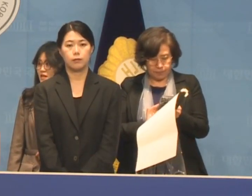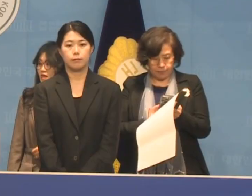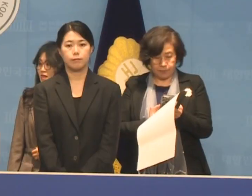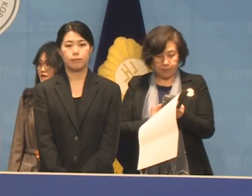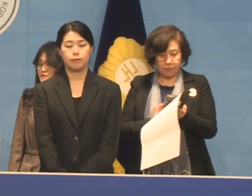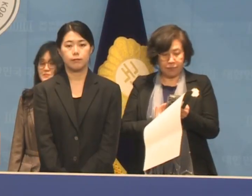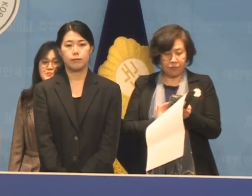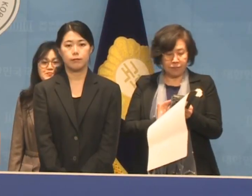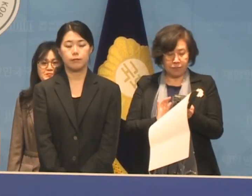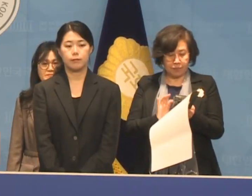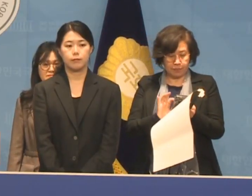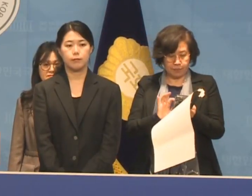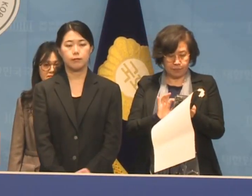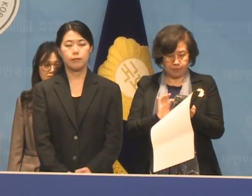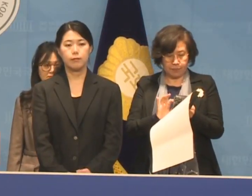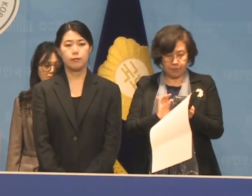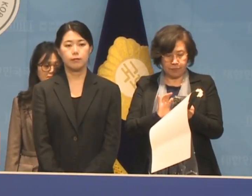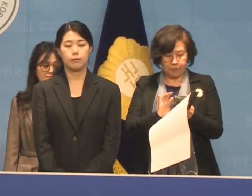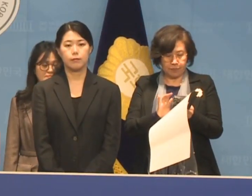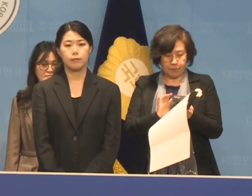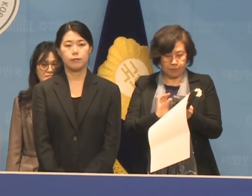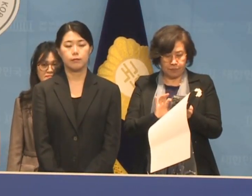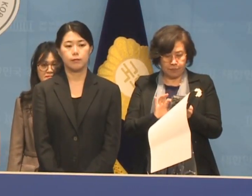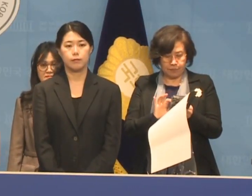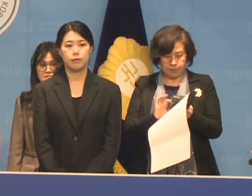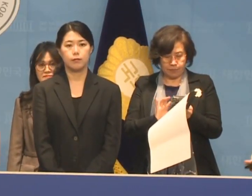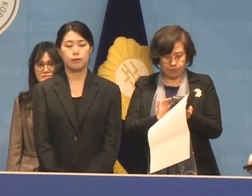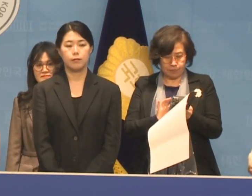시작해도 될까요? 예.